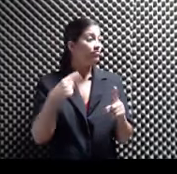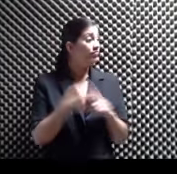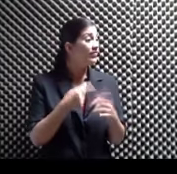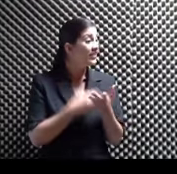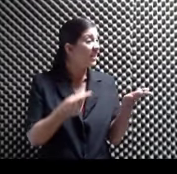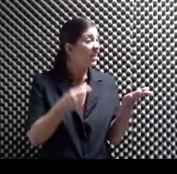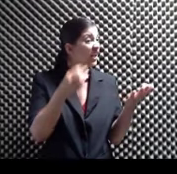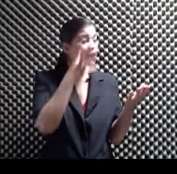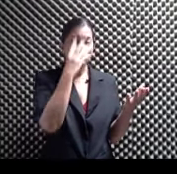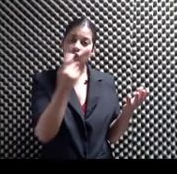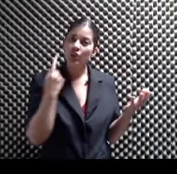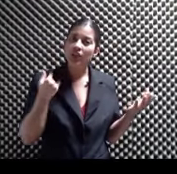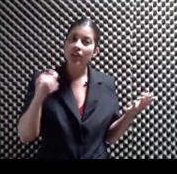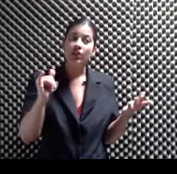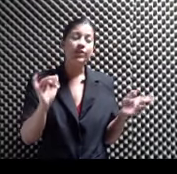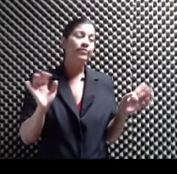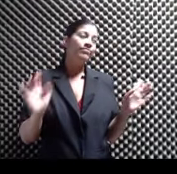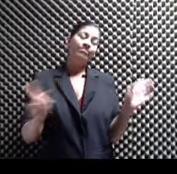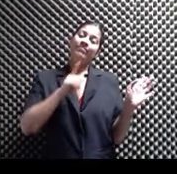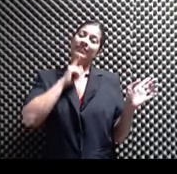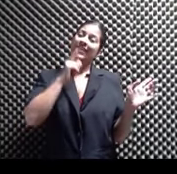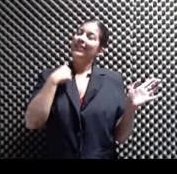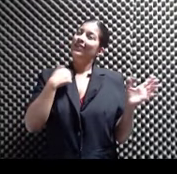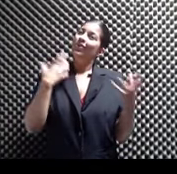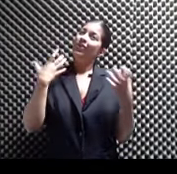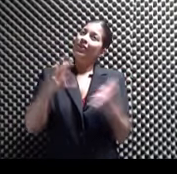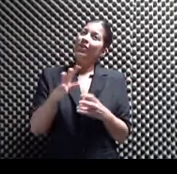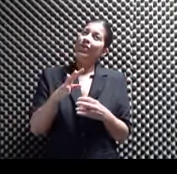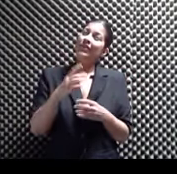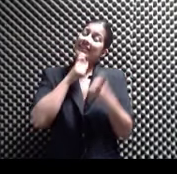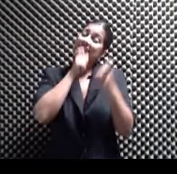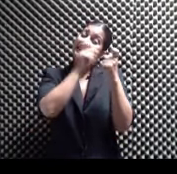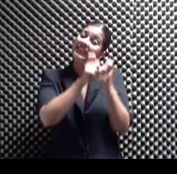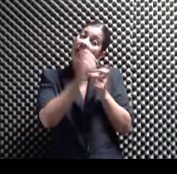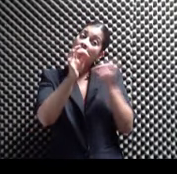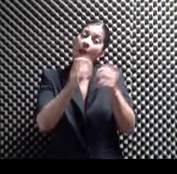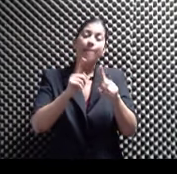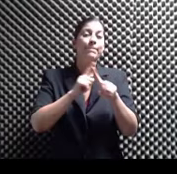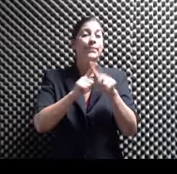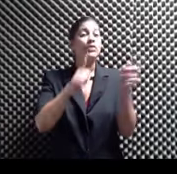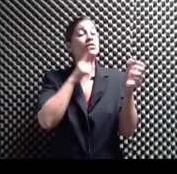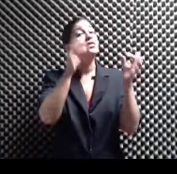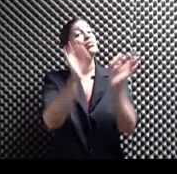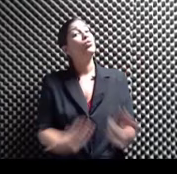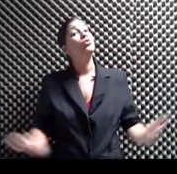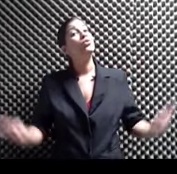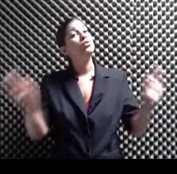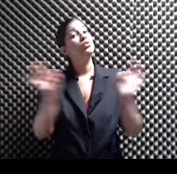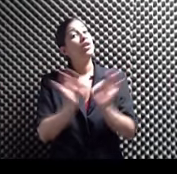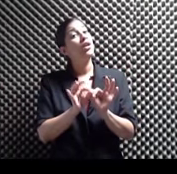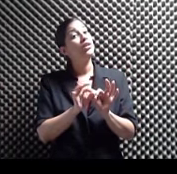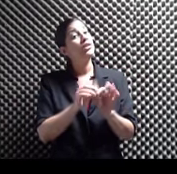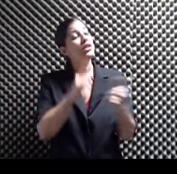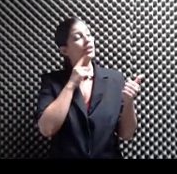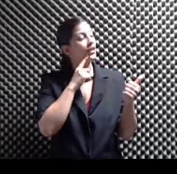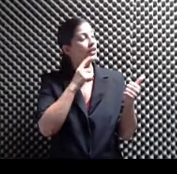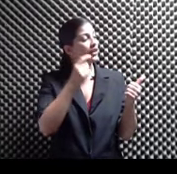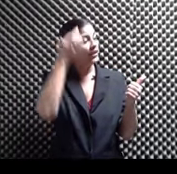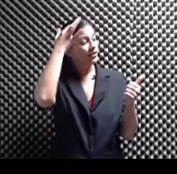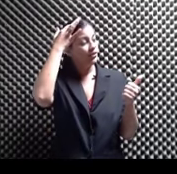Sueño Eterno. La verdad es que yo no quisiera dar demasiados detalles, pero es bien importante tener en cuenta que es esta